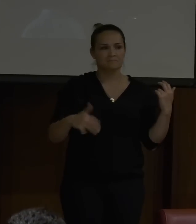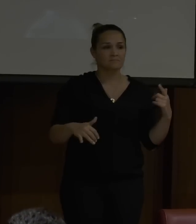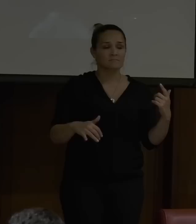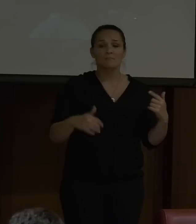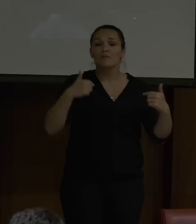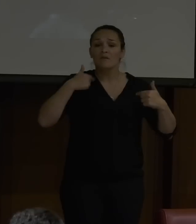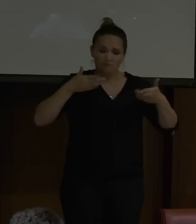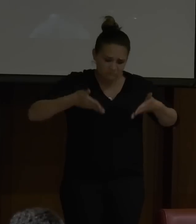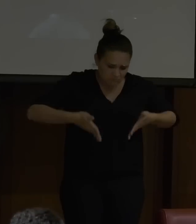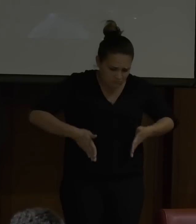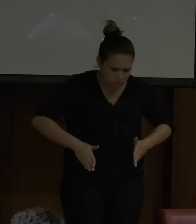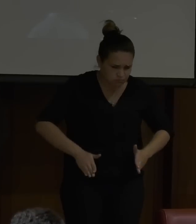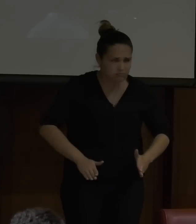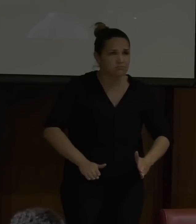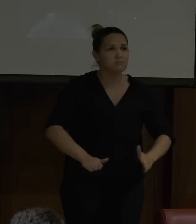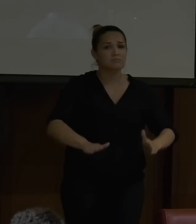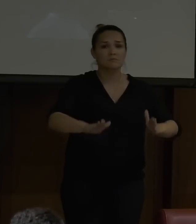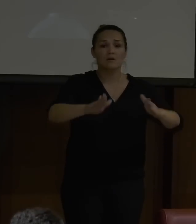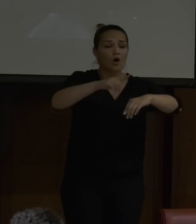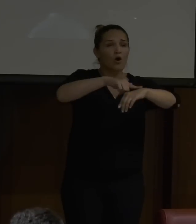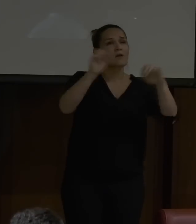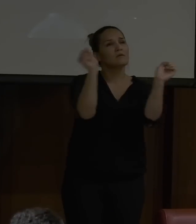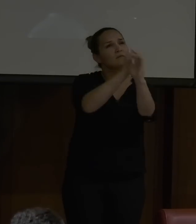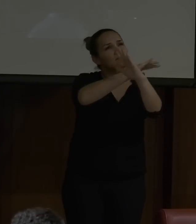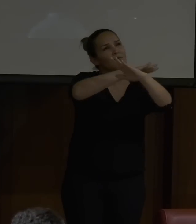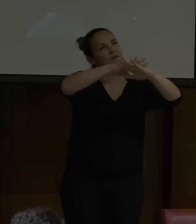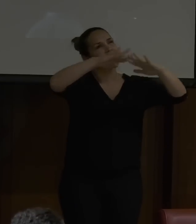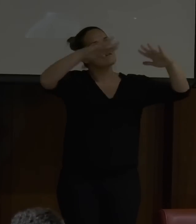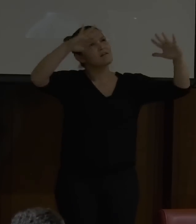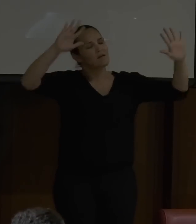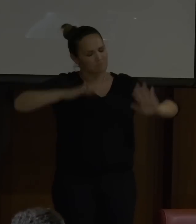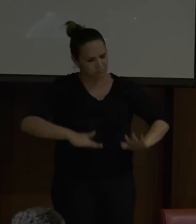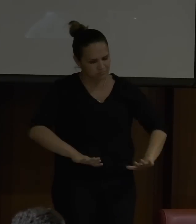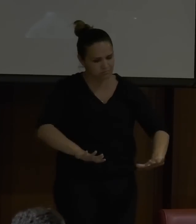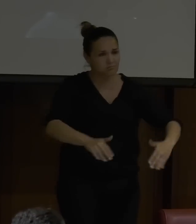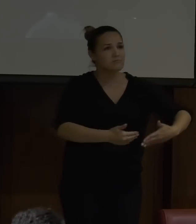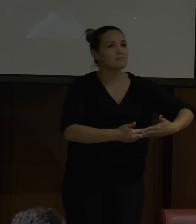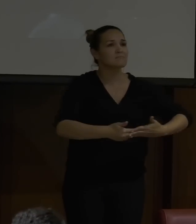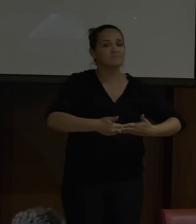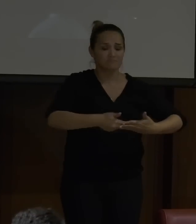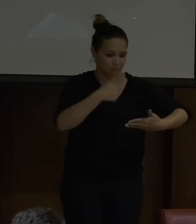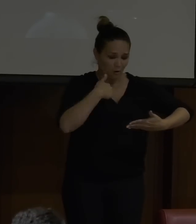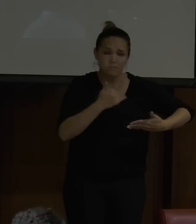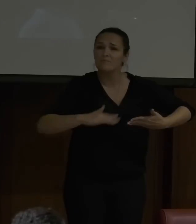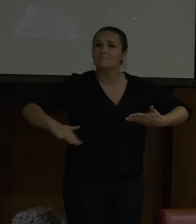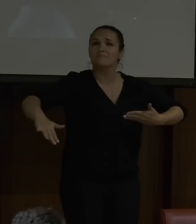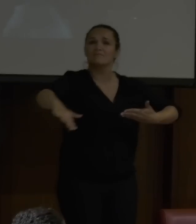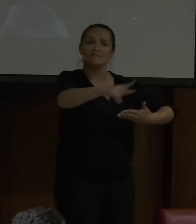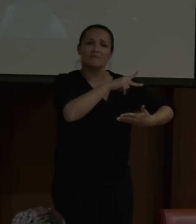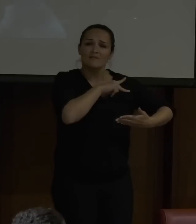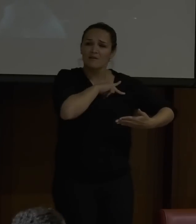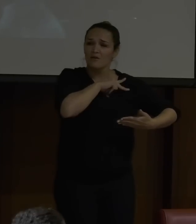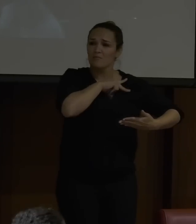Yo nací una mañana cualquiera, allá por mi tierra, ya de carnaval. Pero